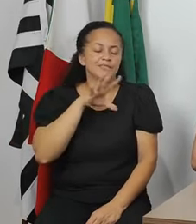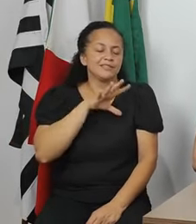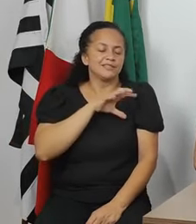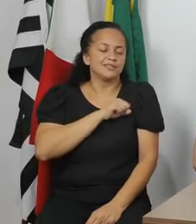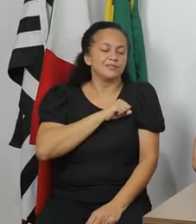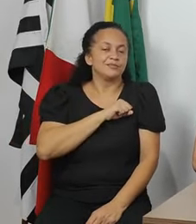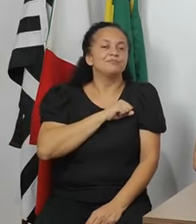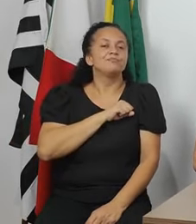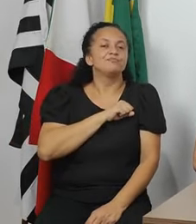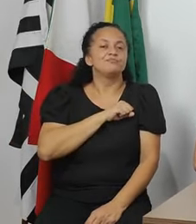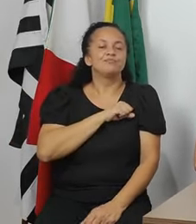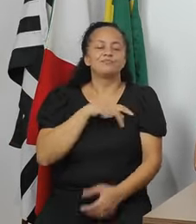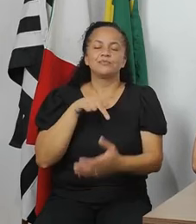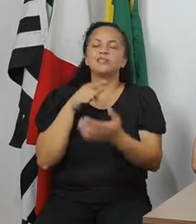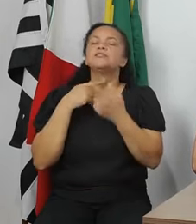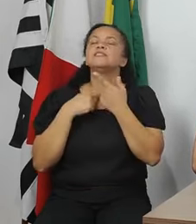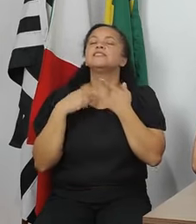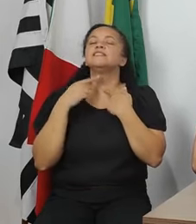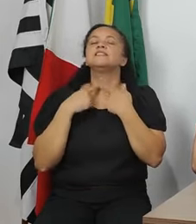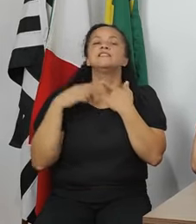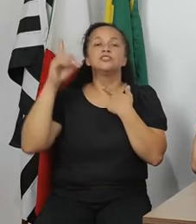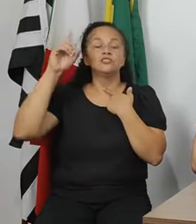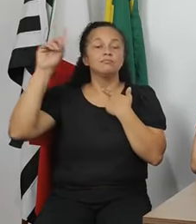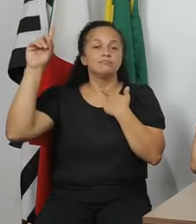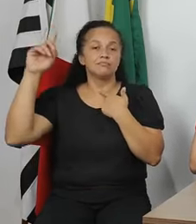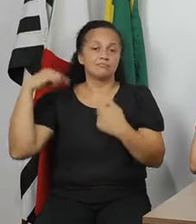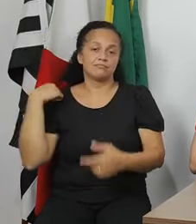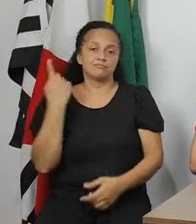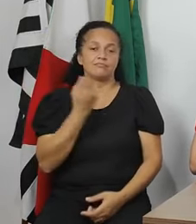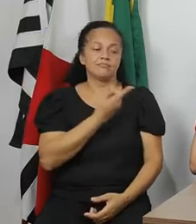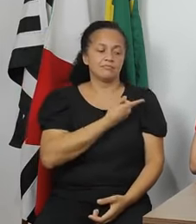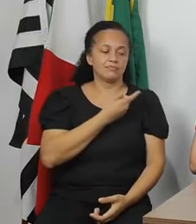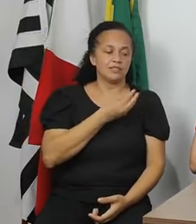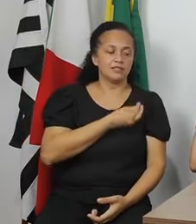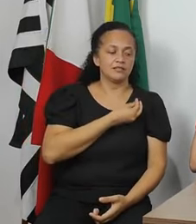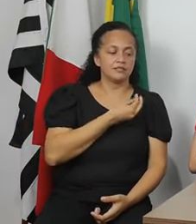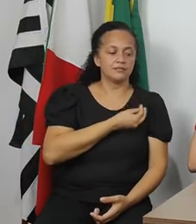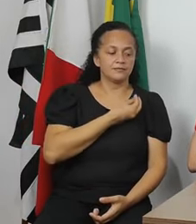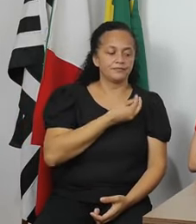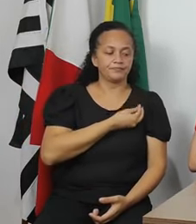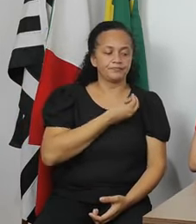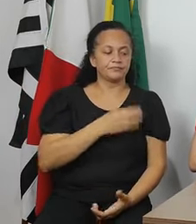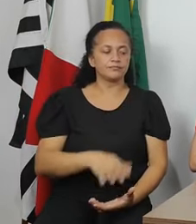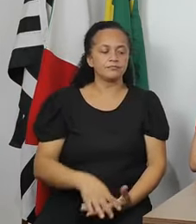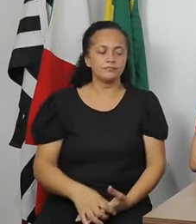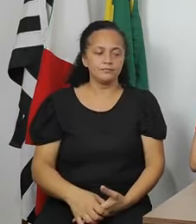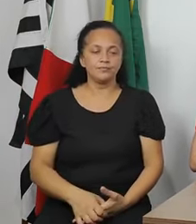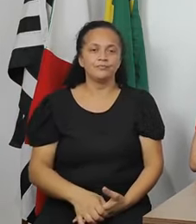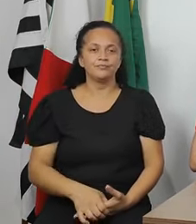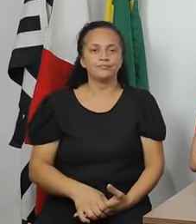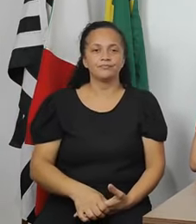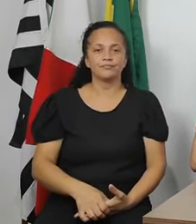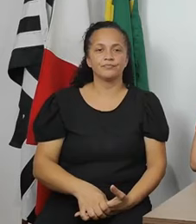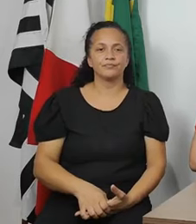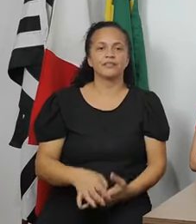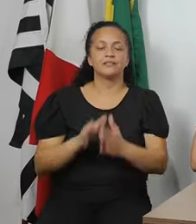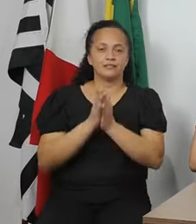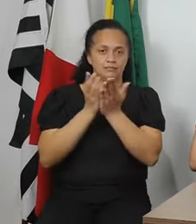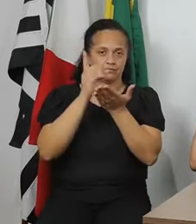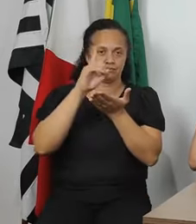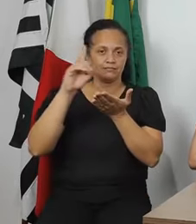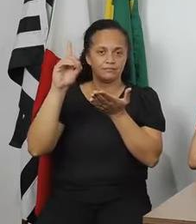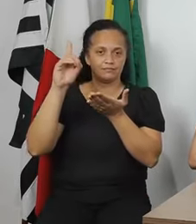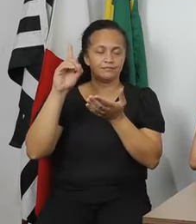verdadeira vontade dele nas nossas vidas. Então, acho que era um pouco disso que a gente queria trazer, né, na palavra de